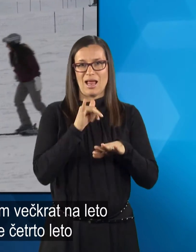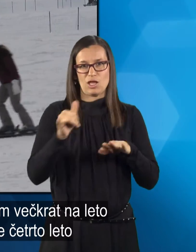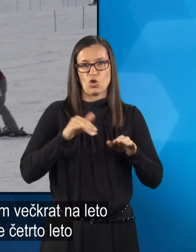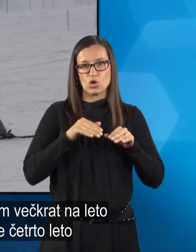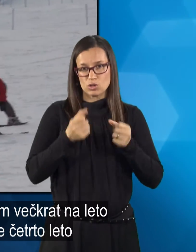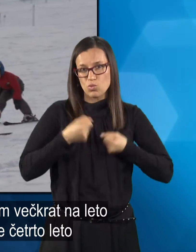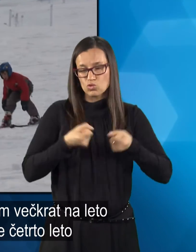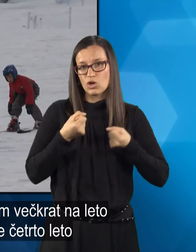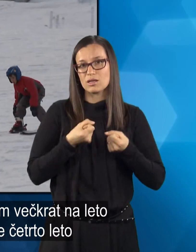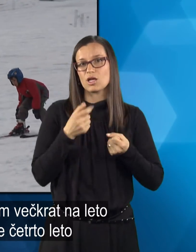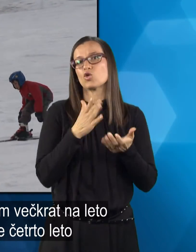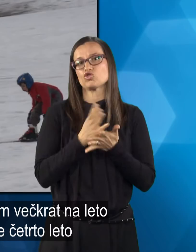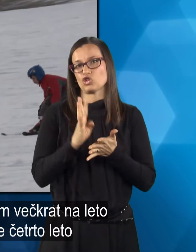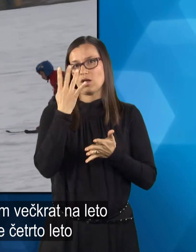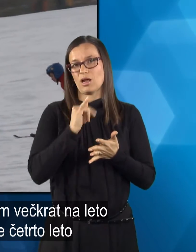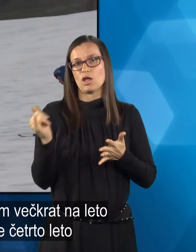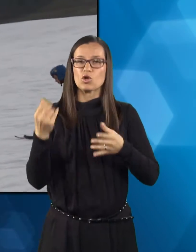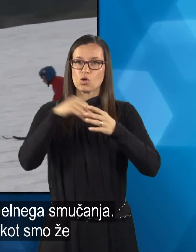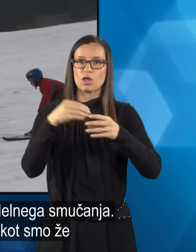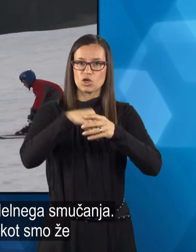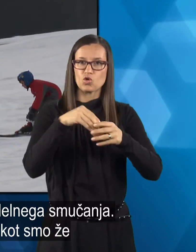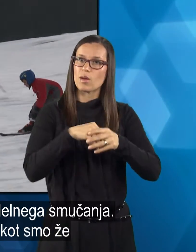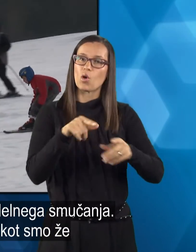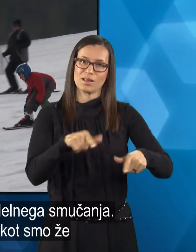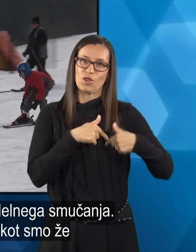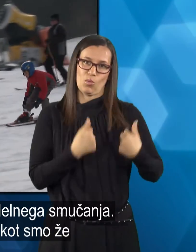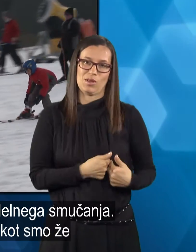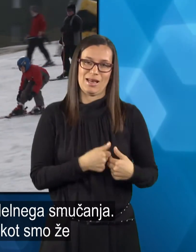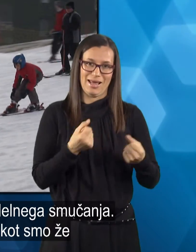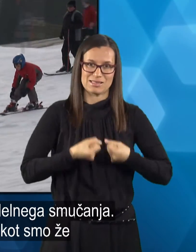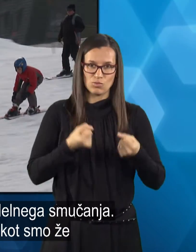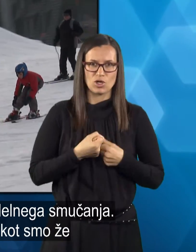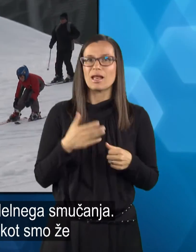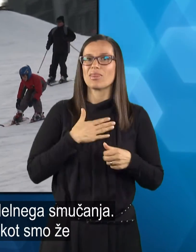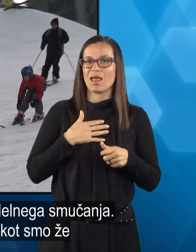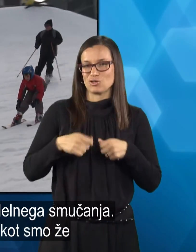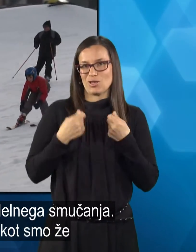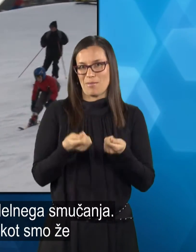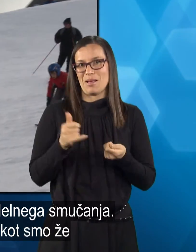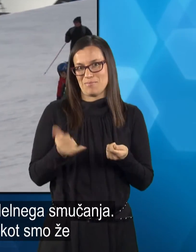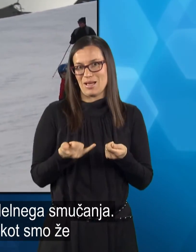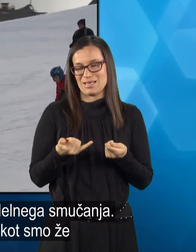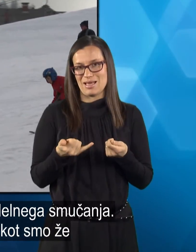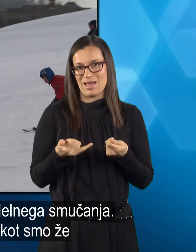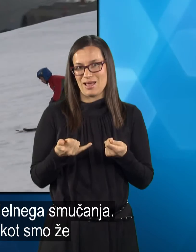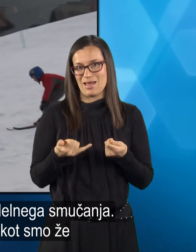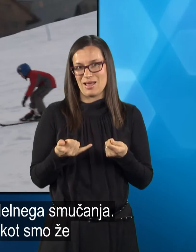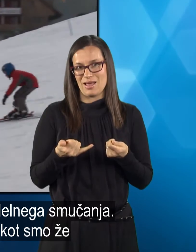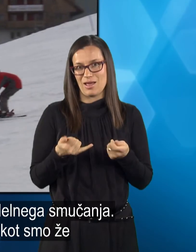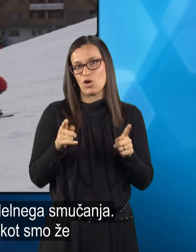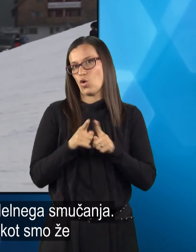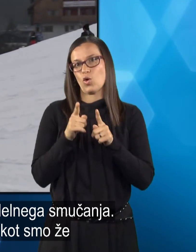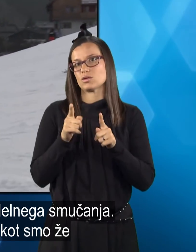smučati. Zdaj se že 4. leto udeležujemo tega dobrodelnega smučanja. Naš namen je, pa tako kot smo že v preteklosti izvajali